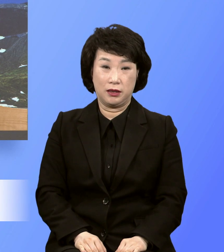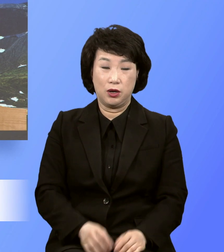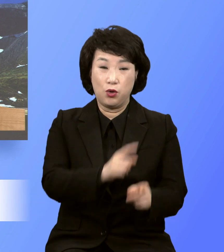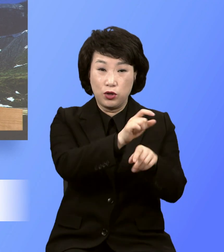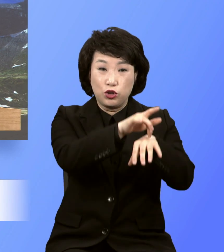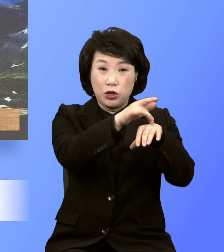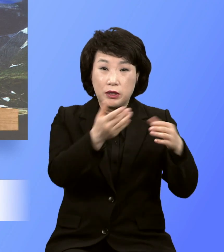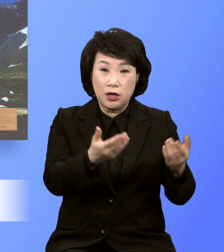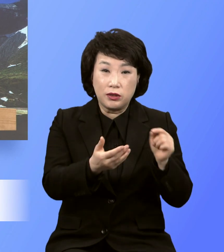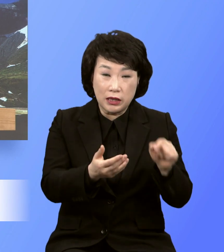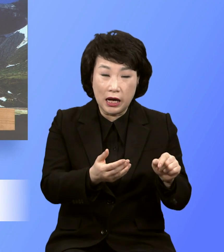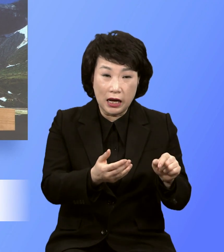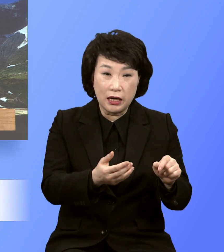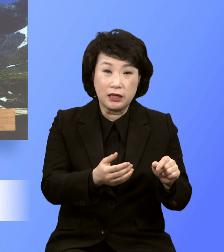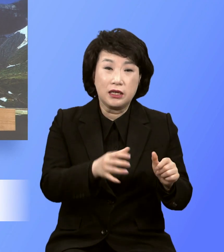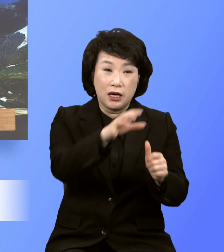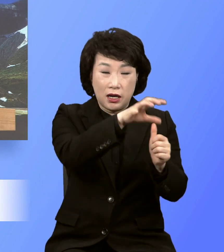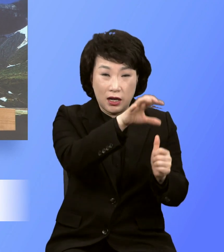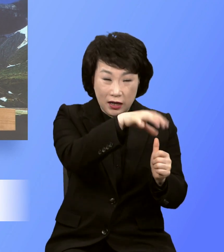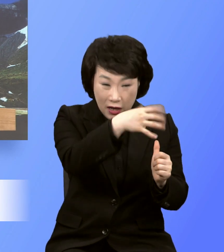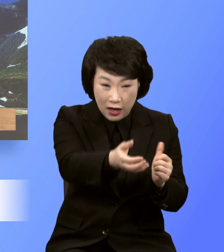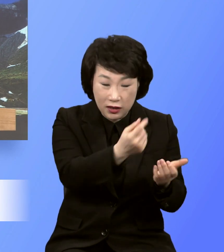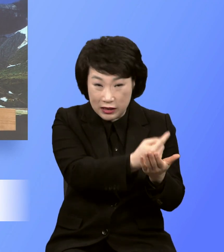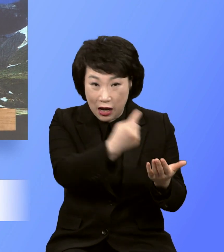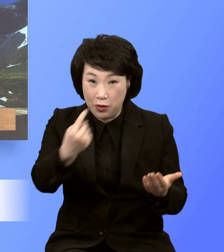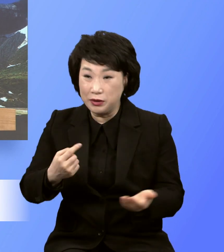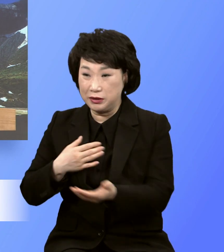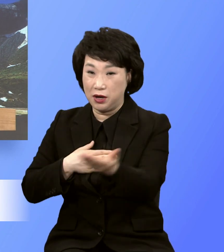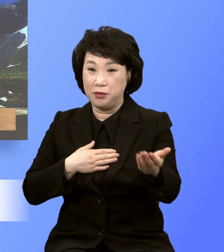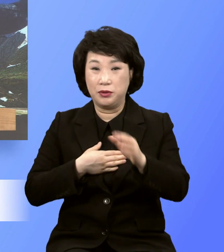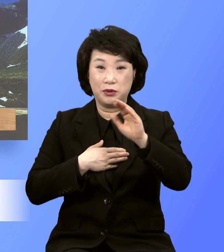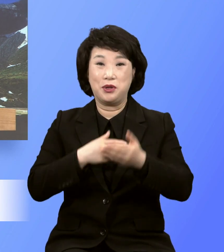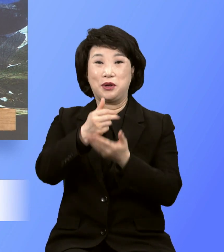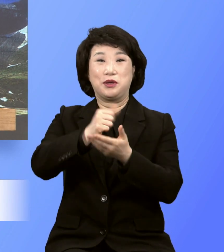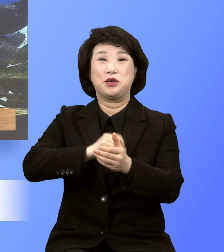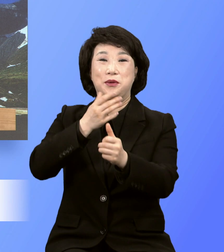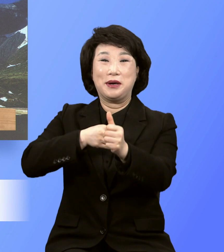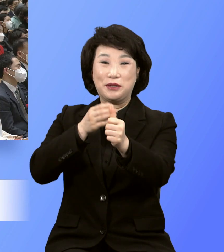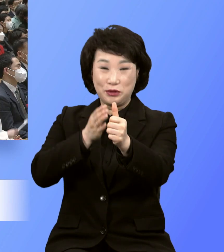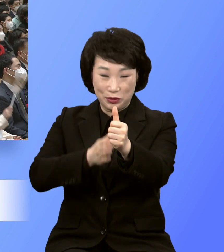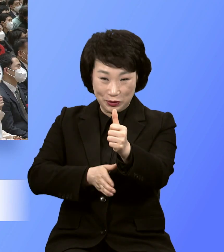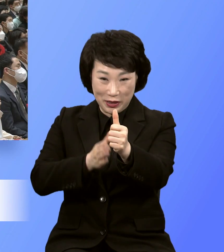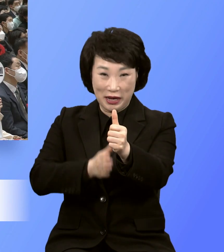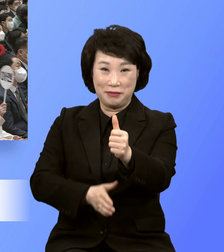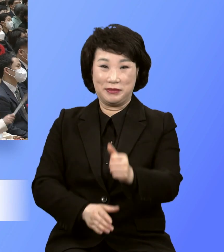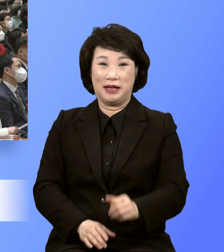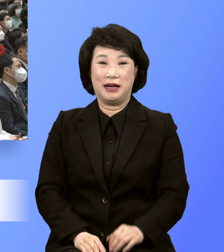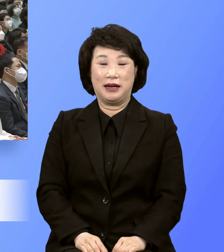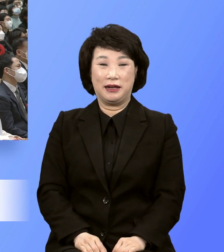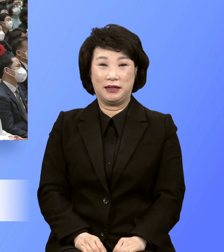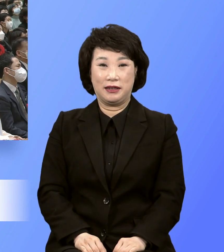마귀 사단 귀신의 손아귀에서 뛰쳐나오는 여러분 되기를 주님의 이름으로 축원합니다.